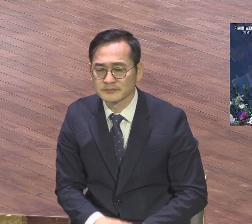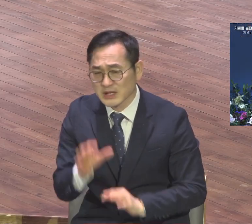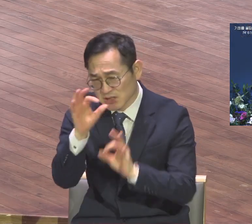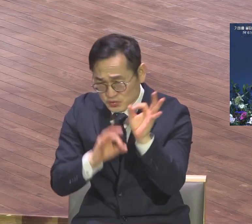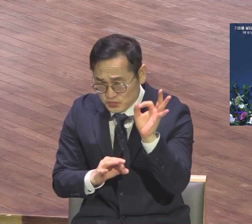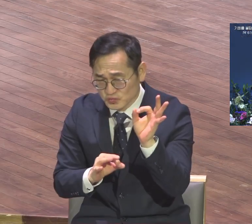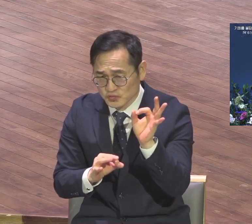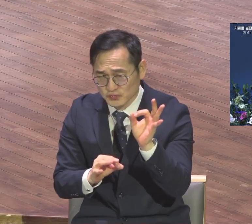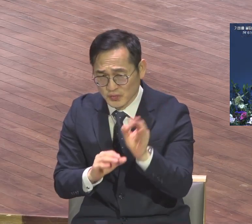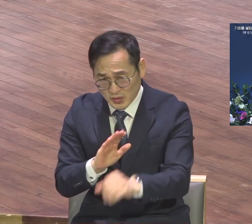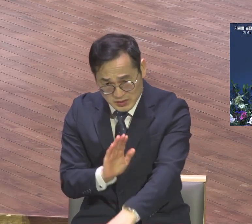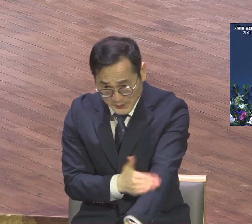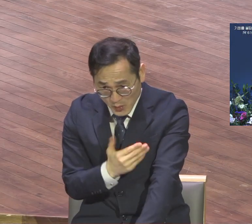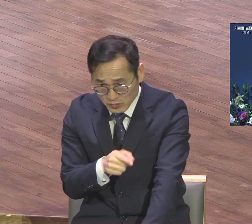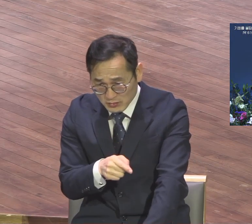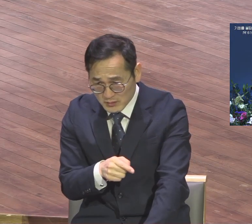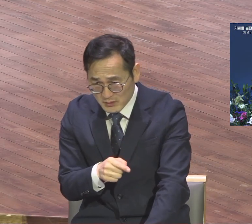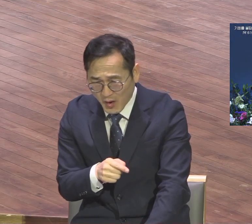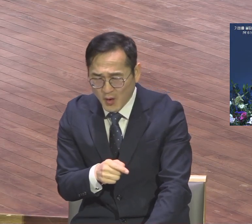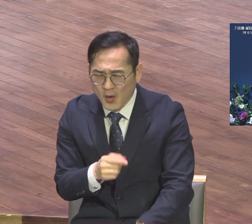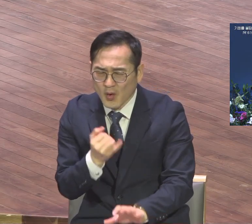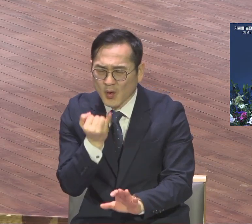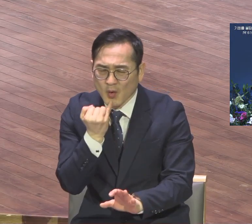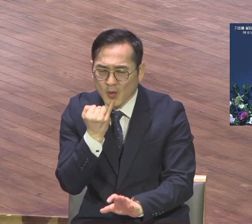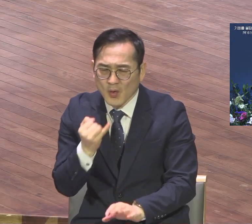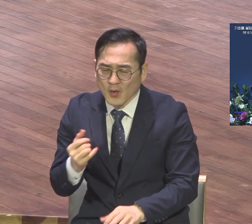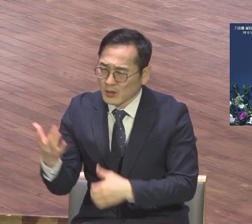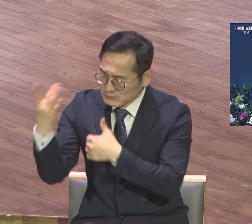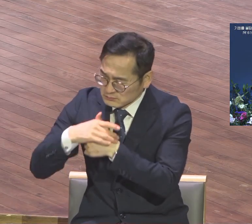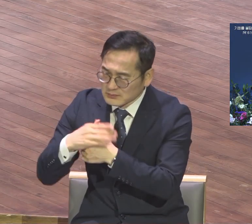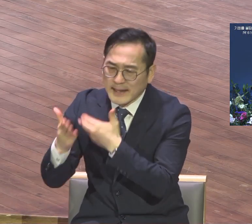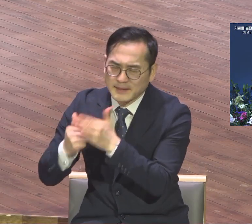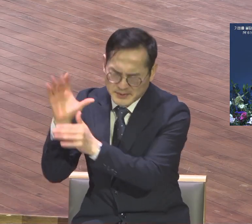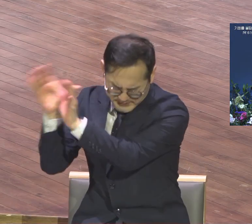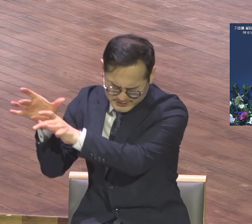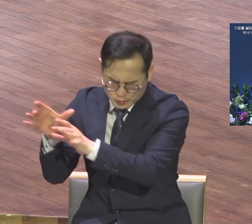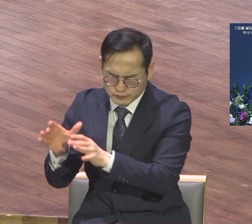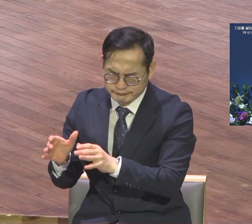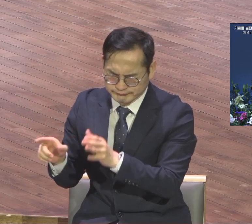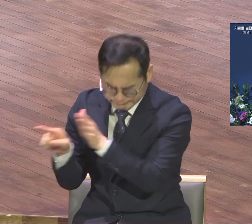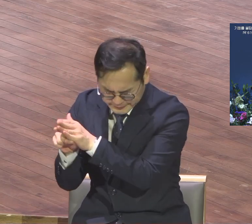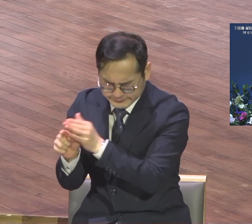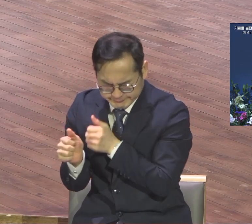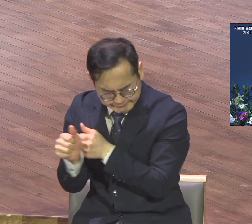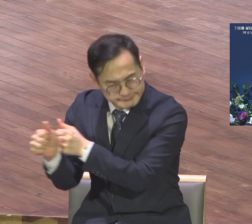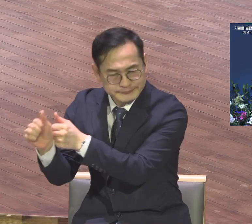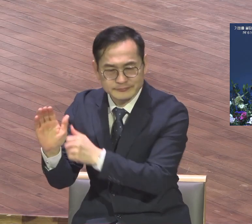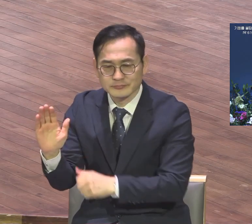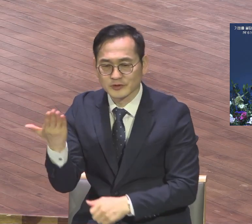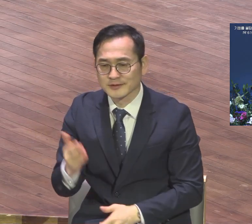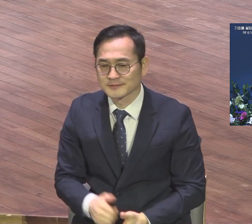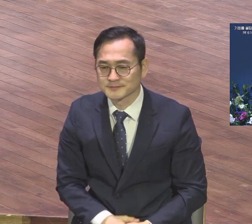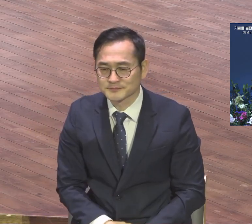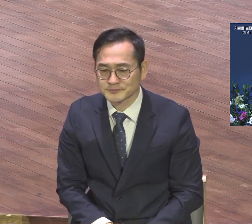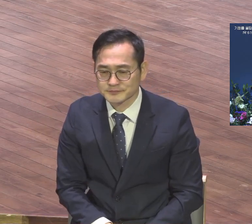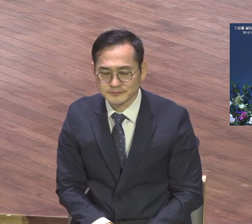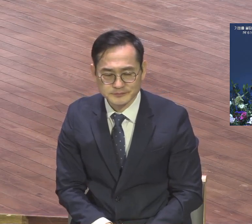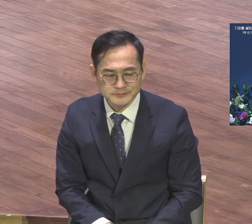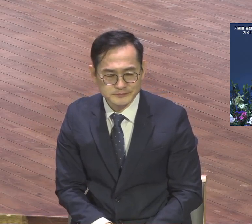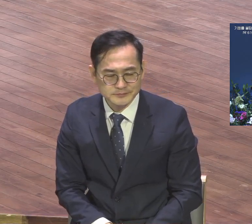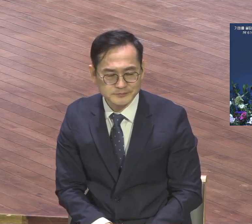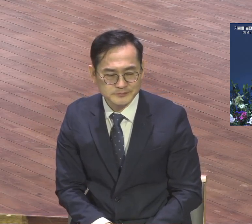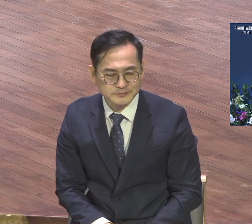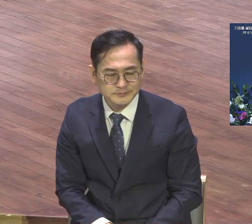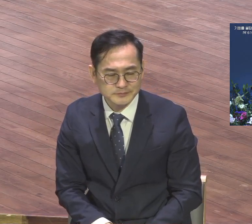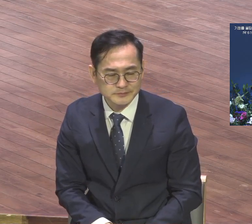분이 아니에요. 이제 2024년, 이제 우리나라는 특이해요. 새해가